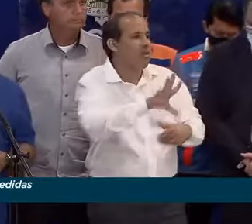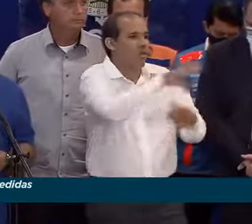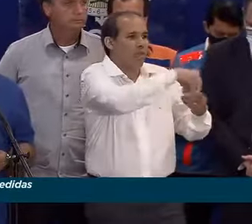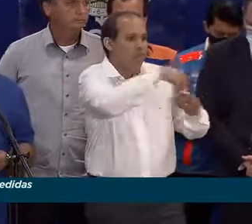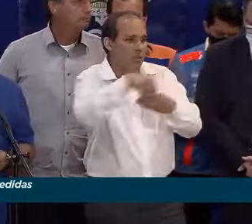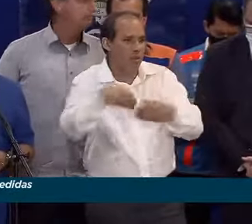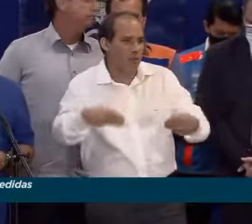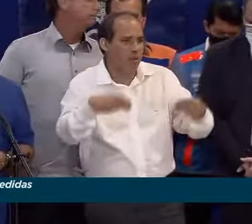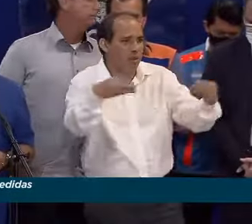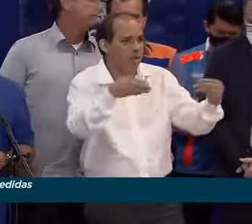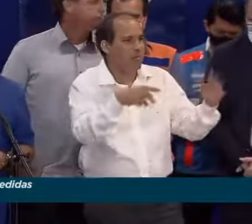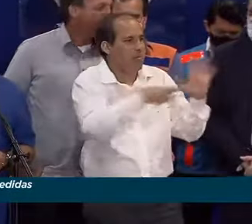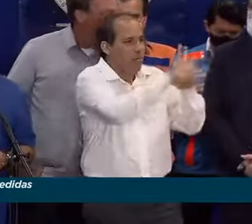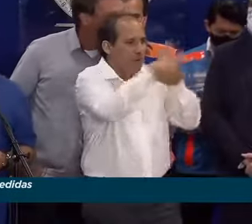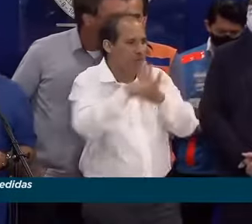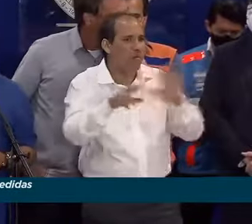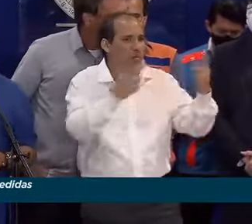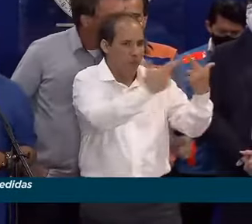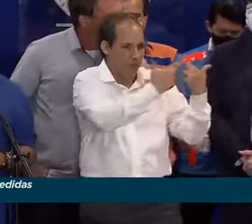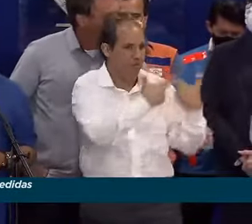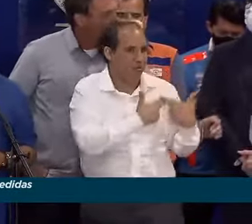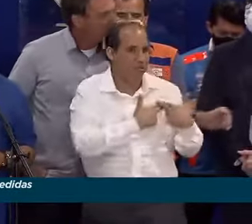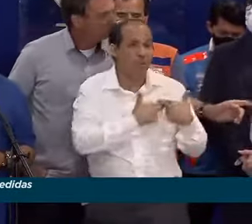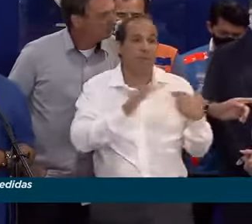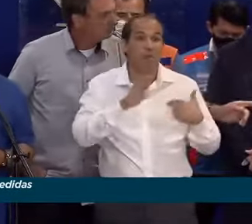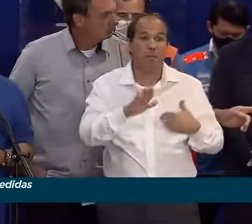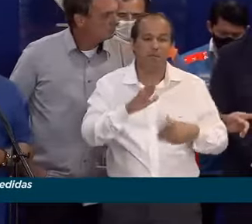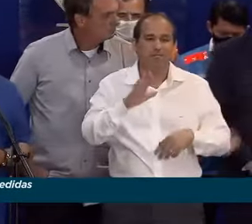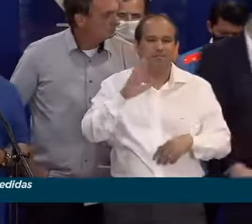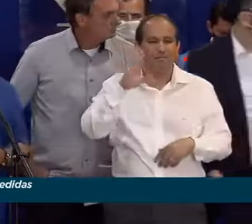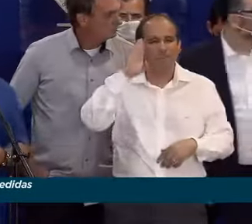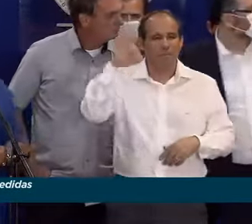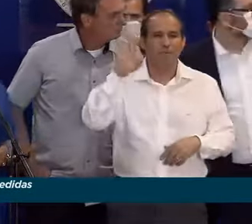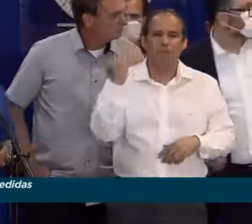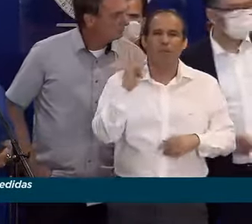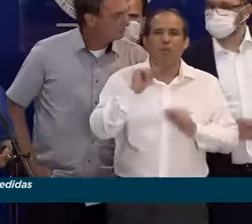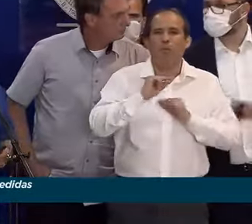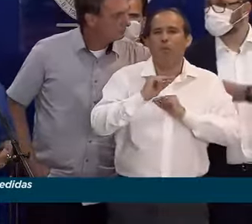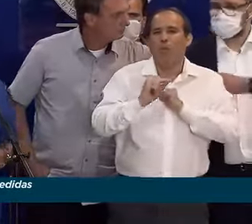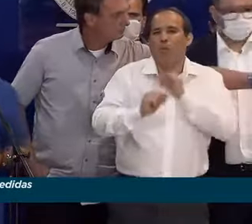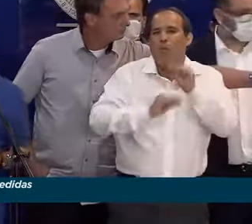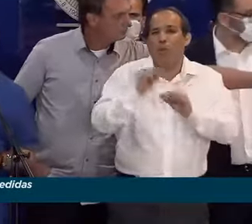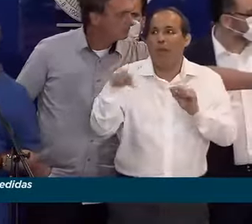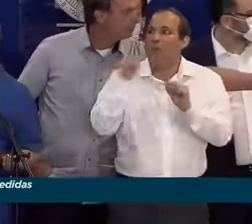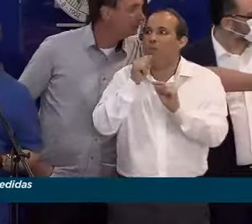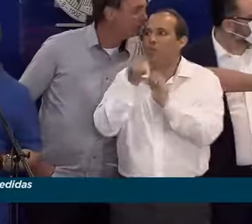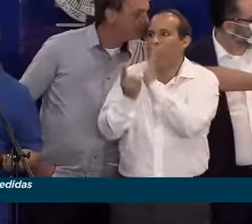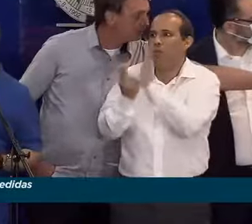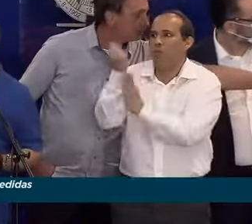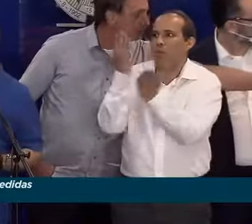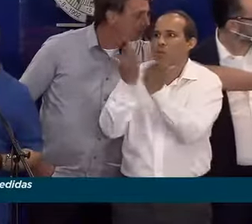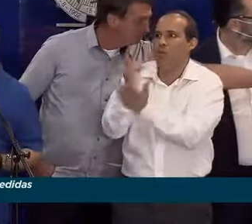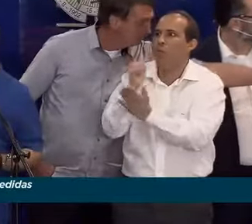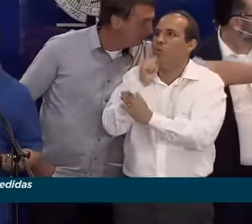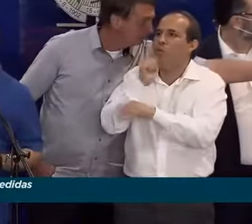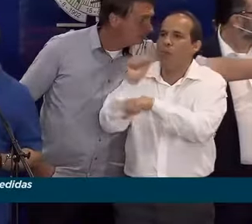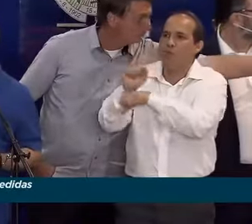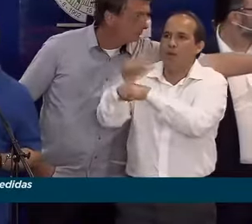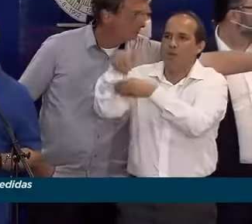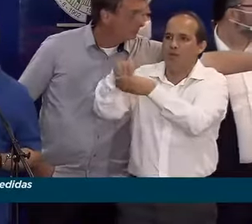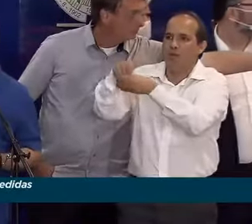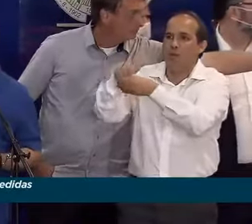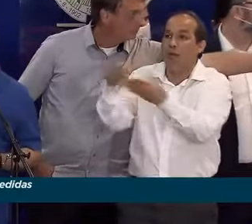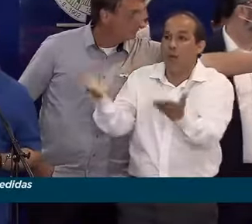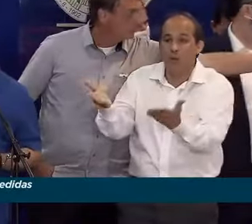pasta. Mas o mais importante, nesse momento em que nós não temos ainda o orçamento votado, aliás, o Acre tem